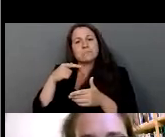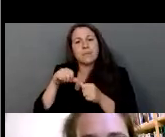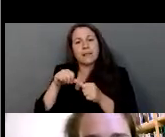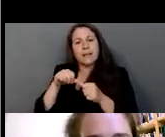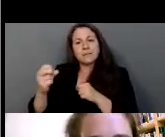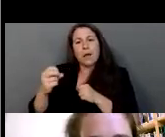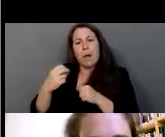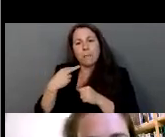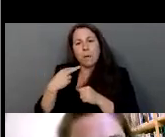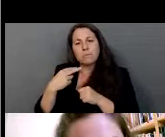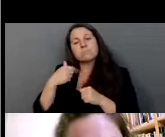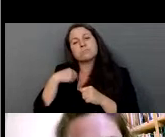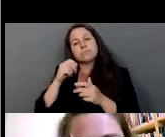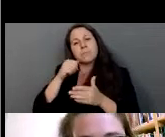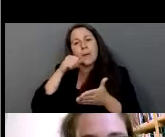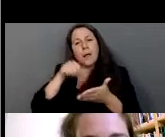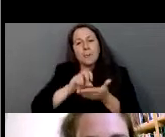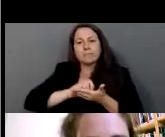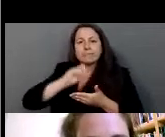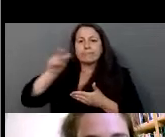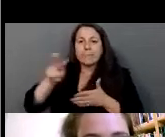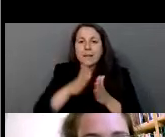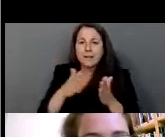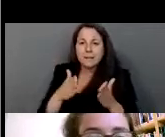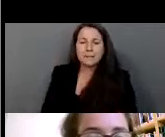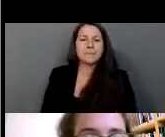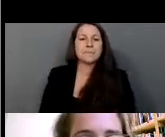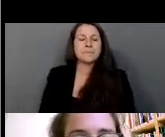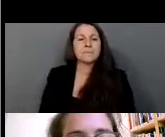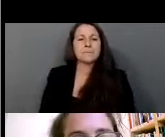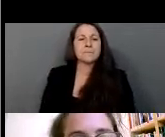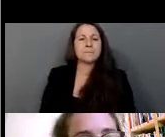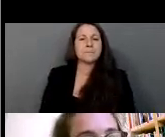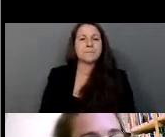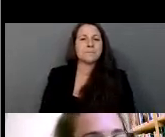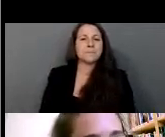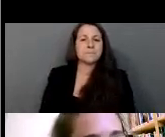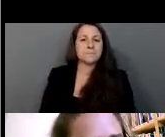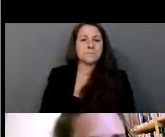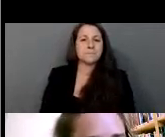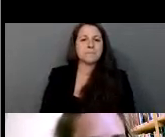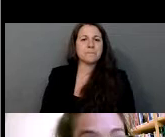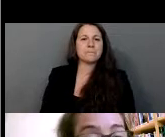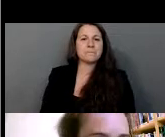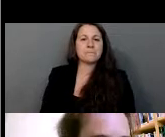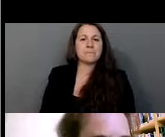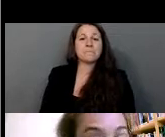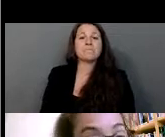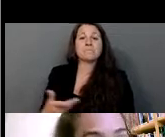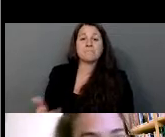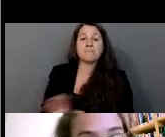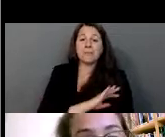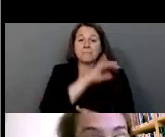mettre fin à ce lancement et à ces riches discussions, permettez-moi de formuler quelques différents remerciements.